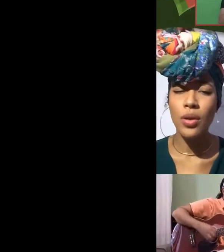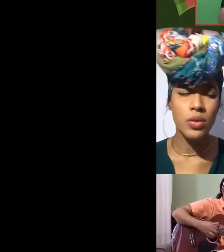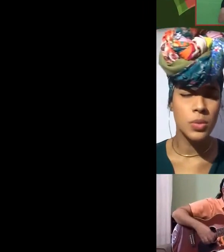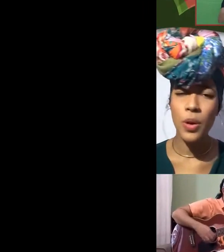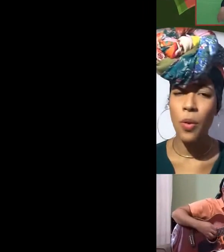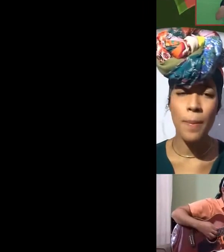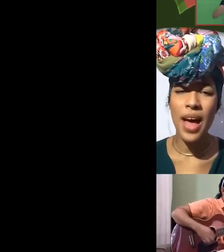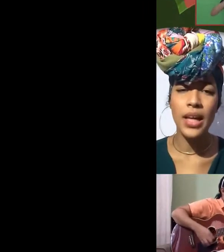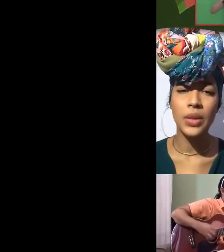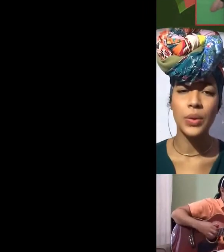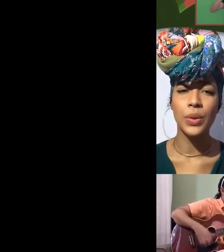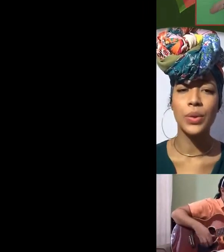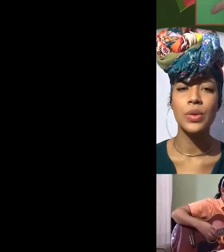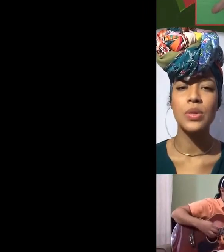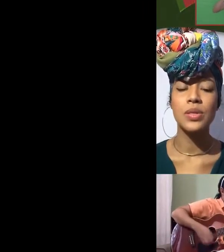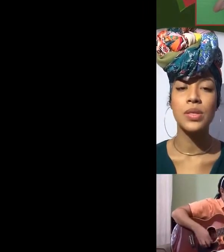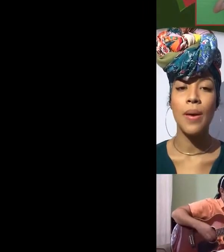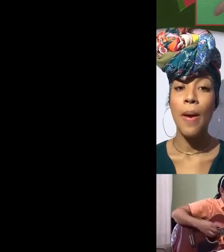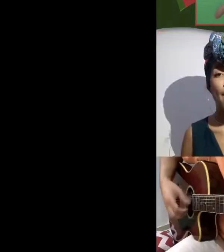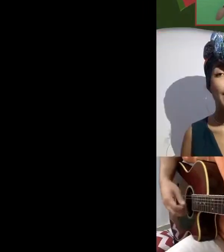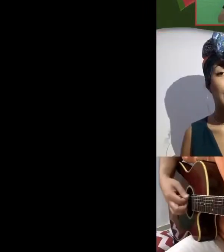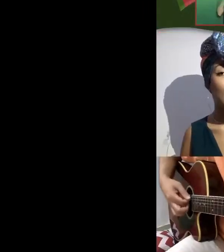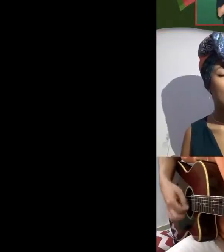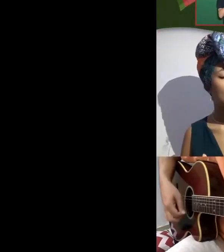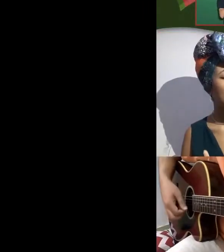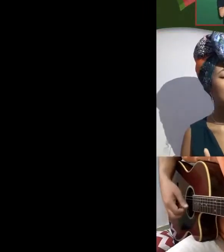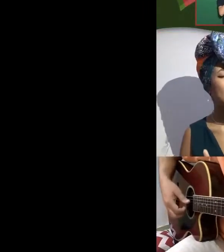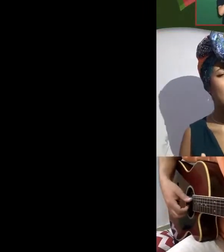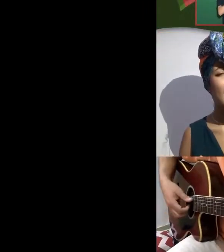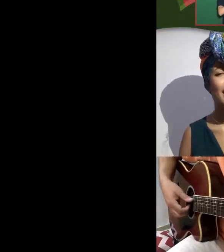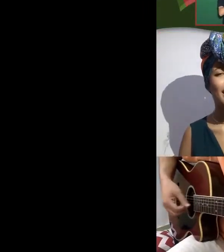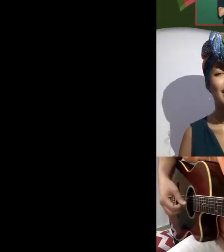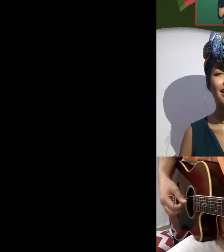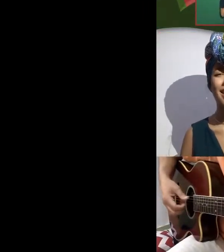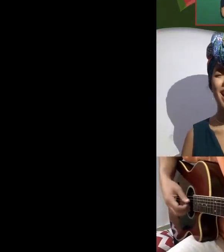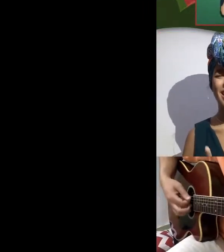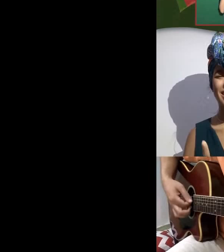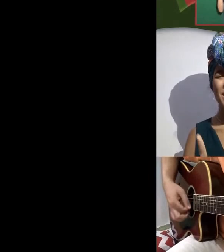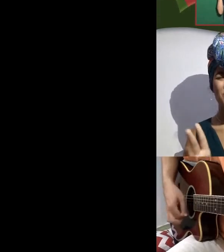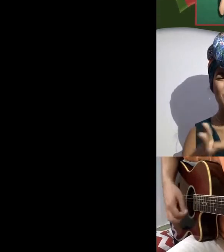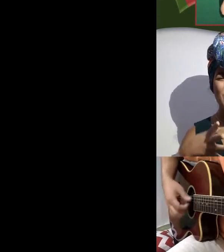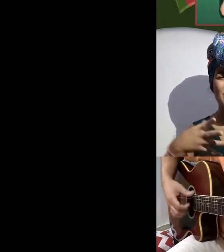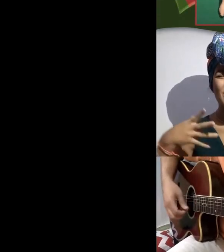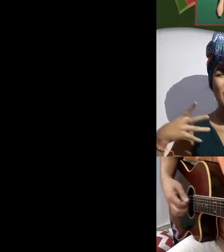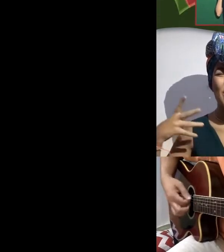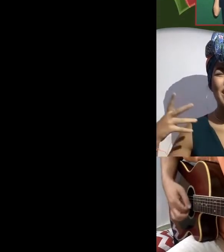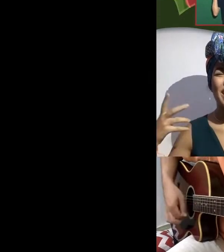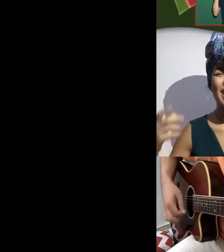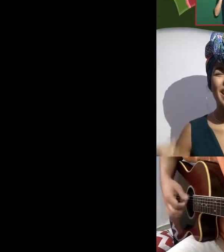estamos todos preocupados. Melhor não sair